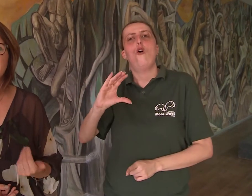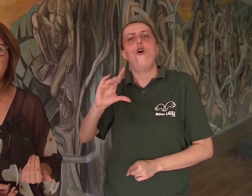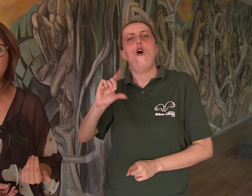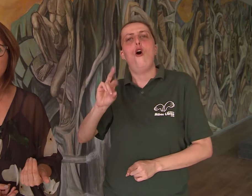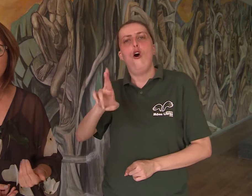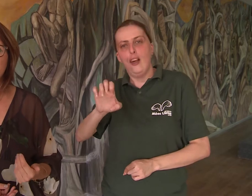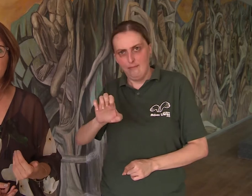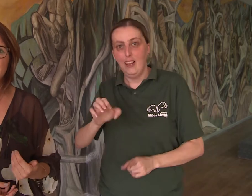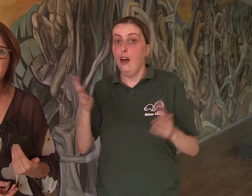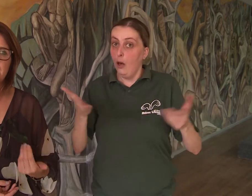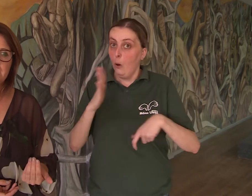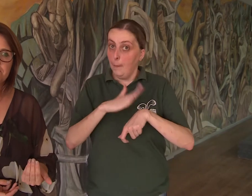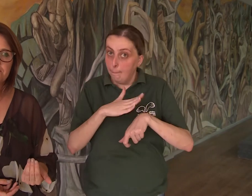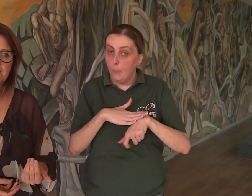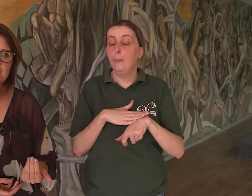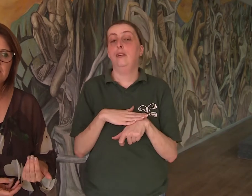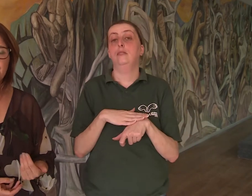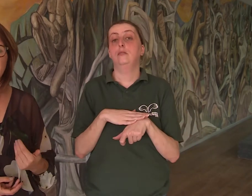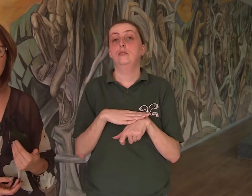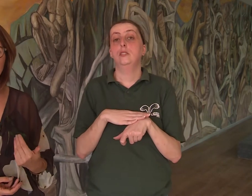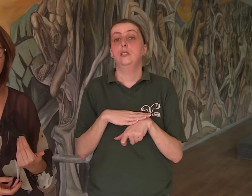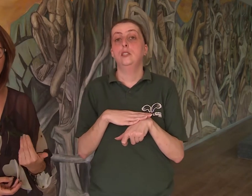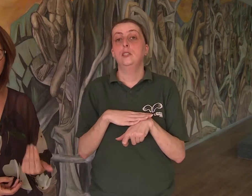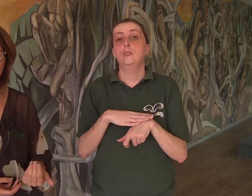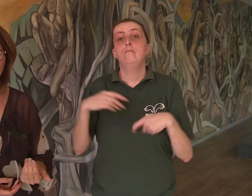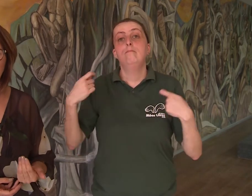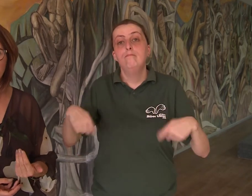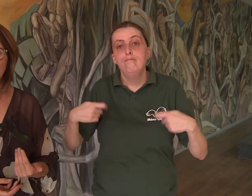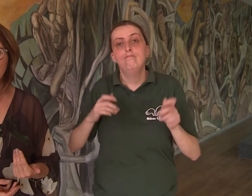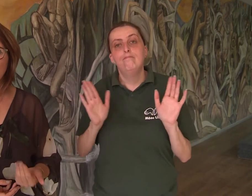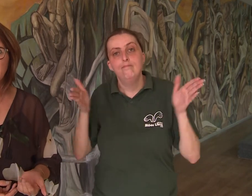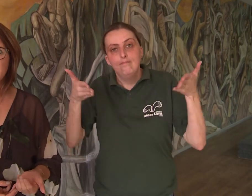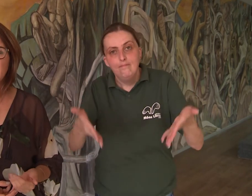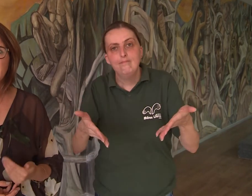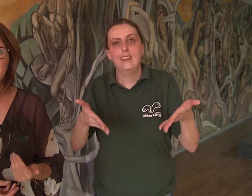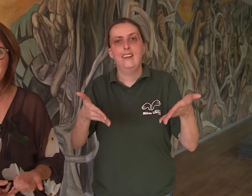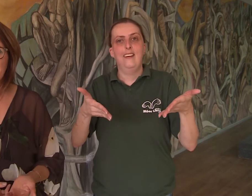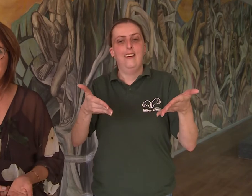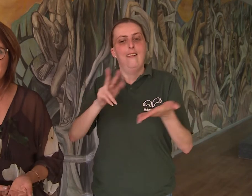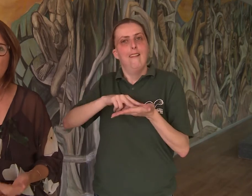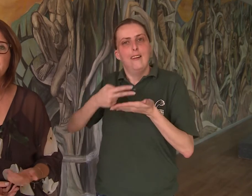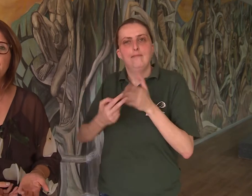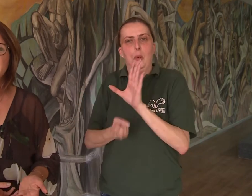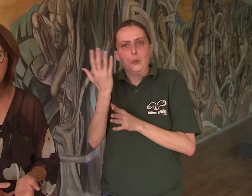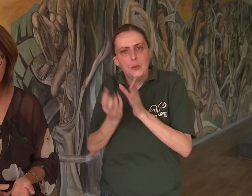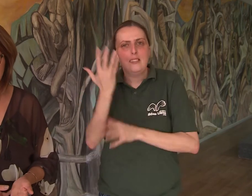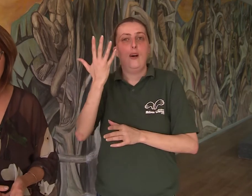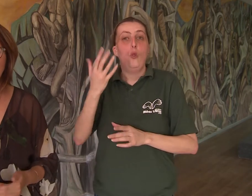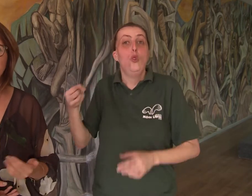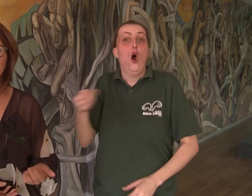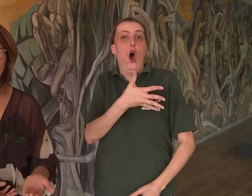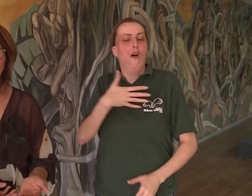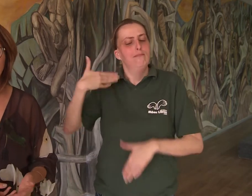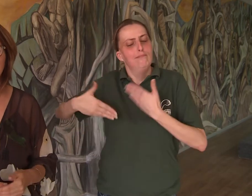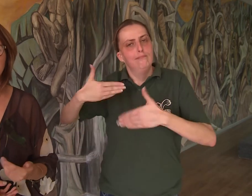nós percebemos que o projeto também deveria estar voltado para produções literárias contemporâneas.